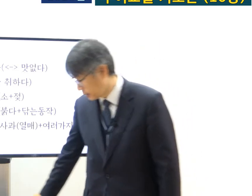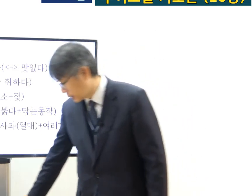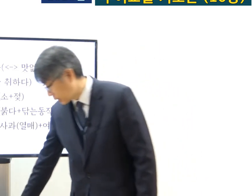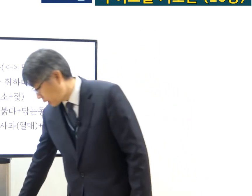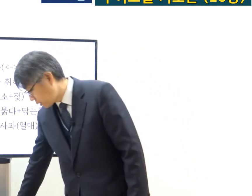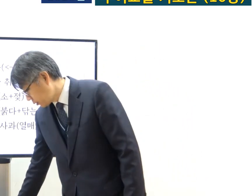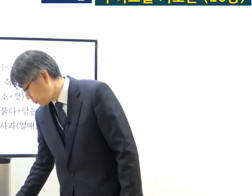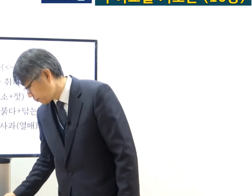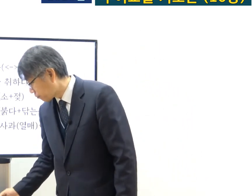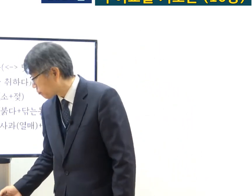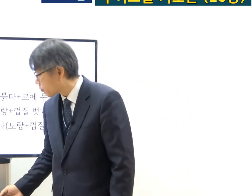그 다음